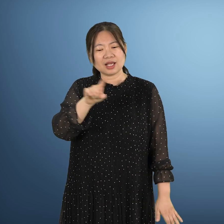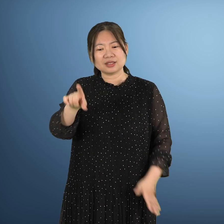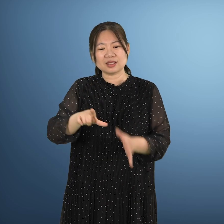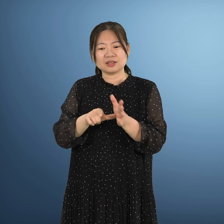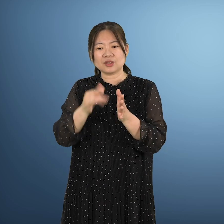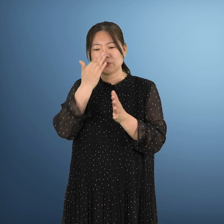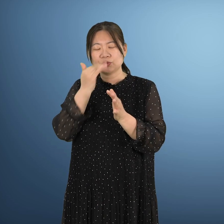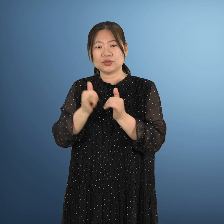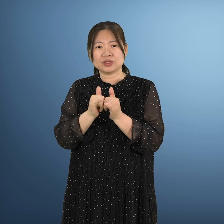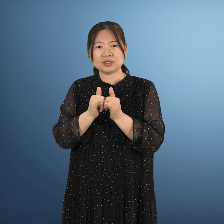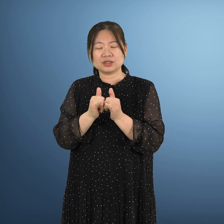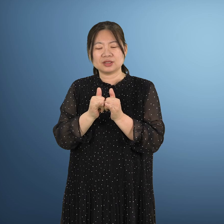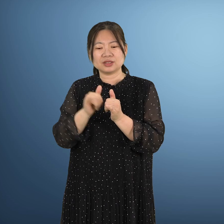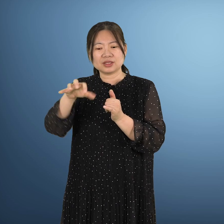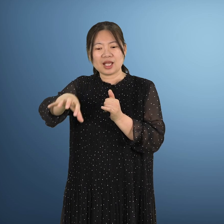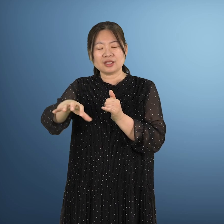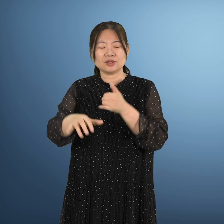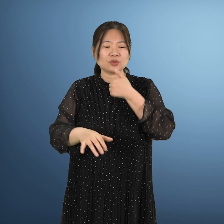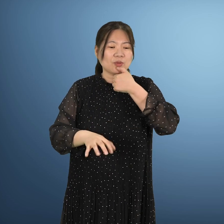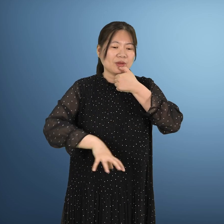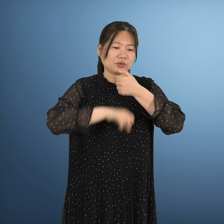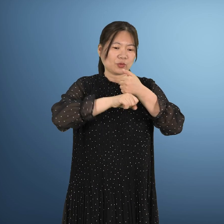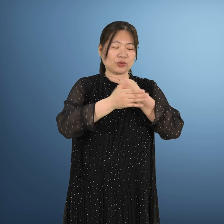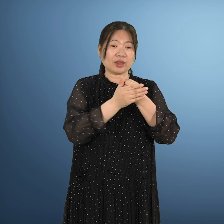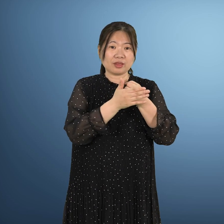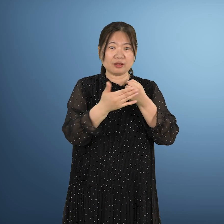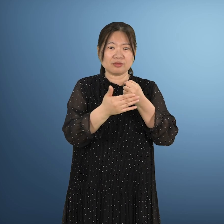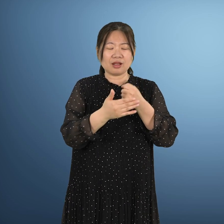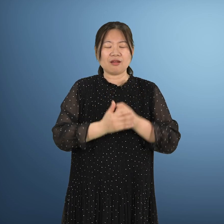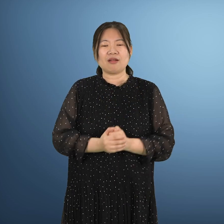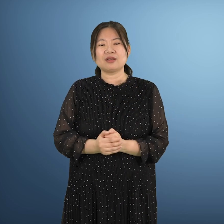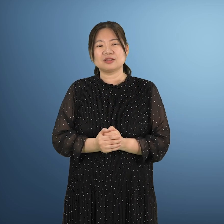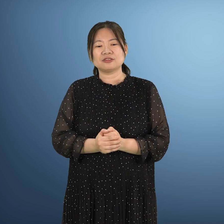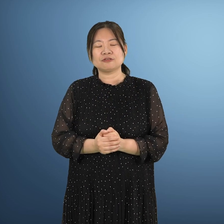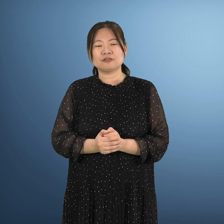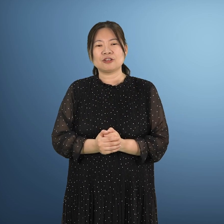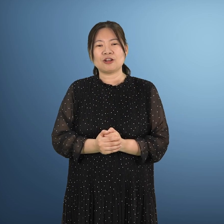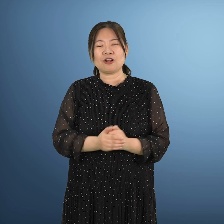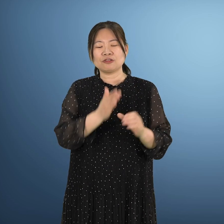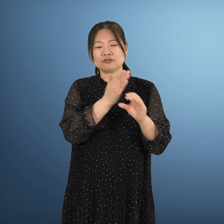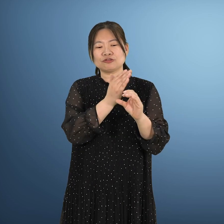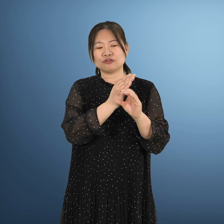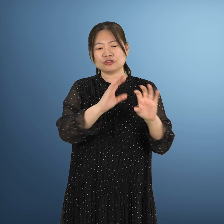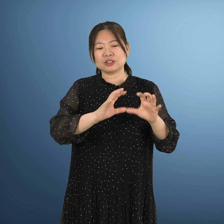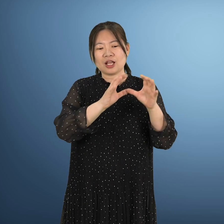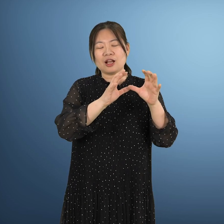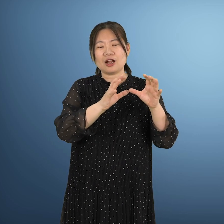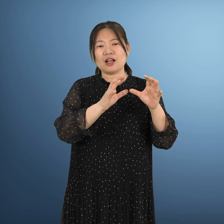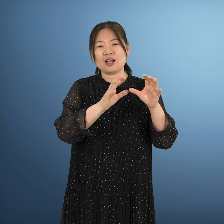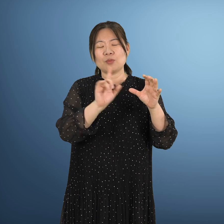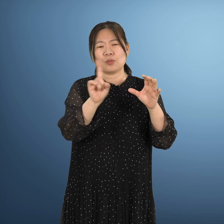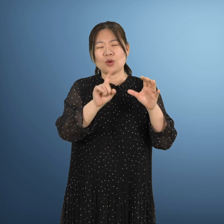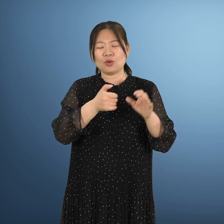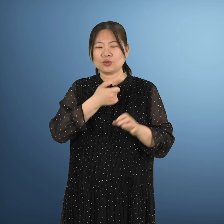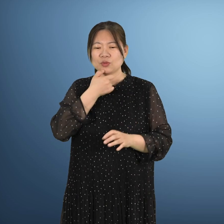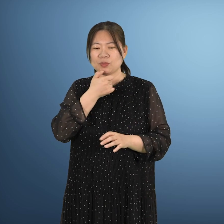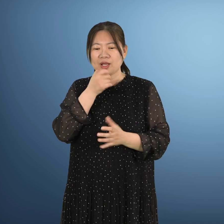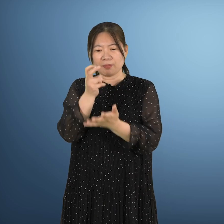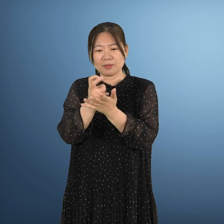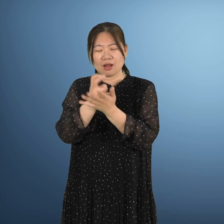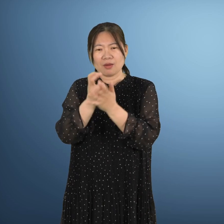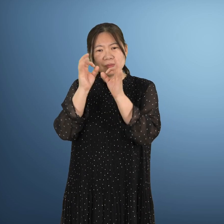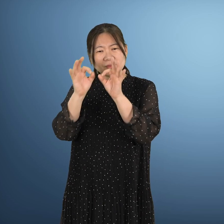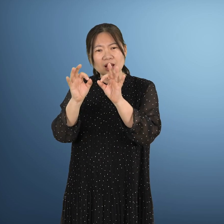당시 유대는 로마 속국이에요. 그래서 그 주군의 국가인 로마